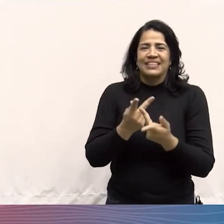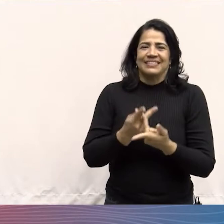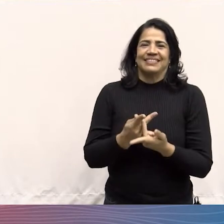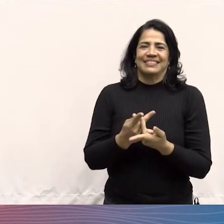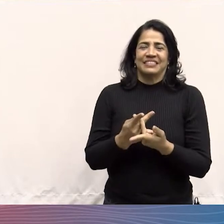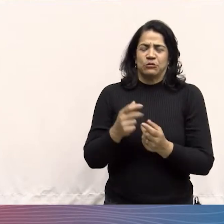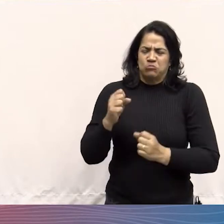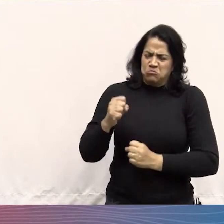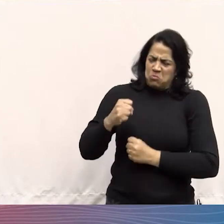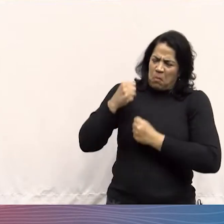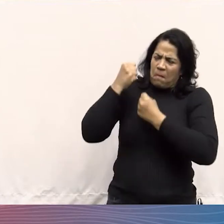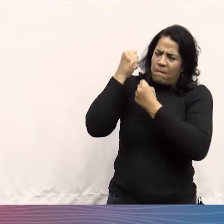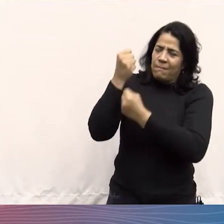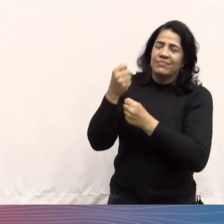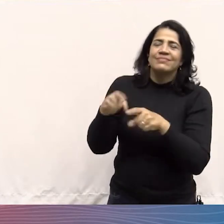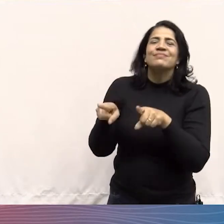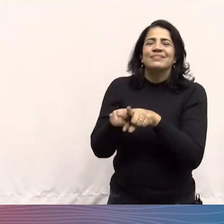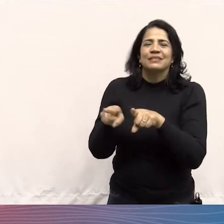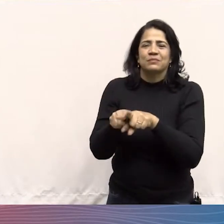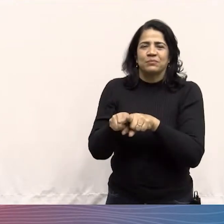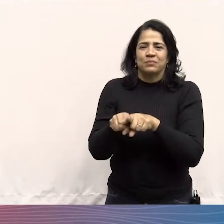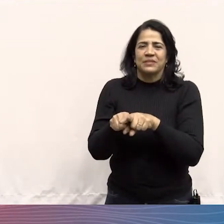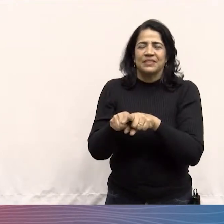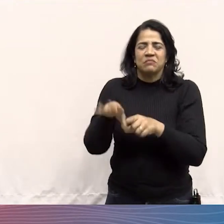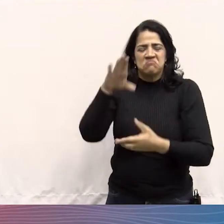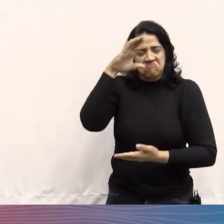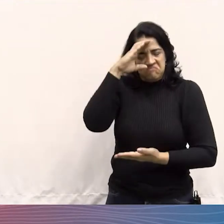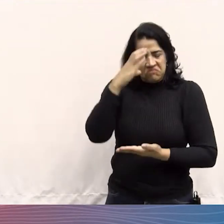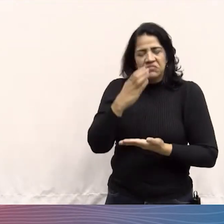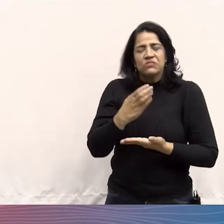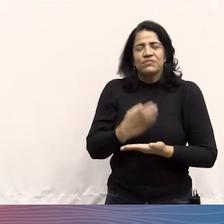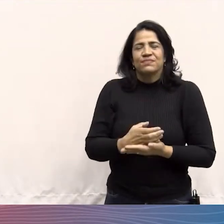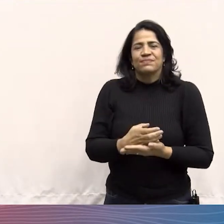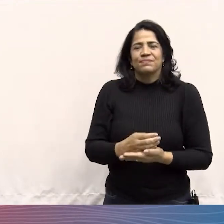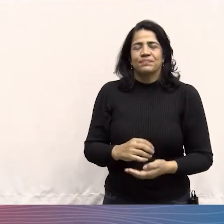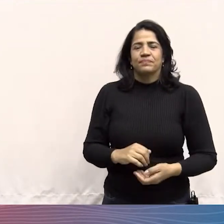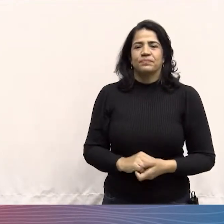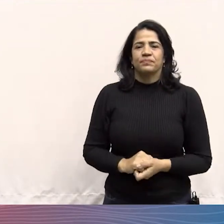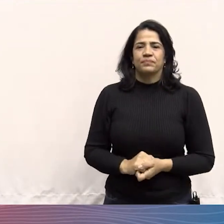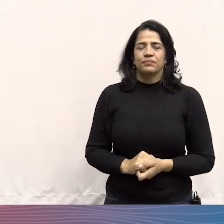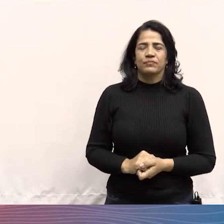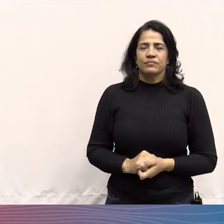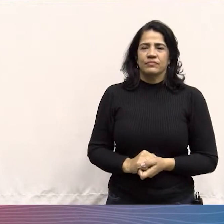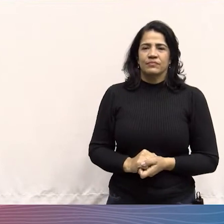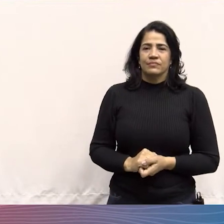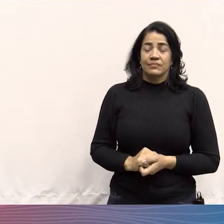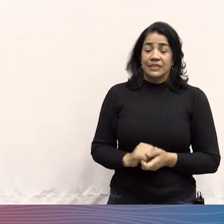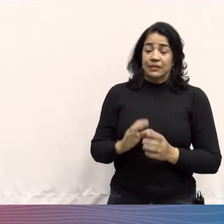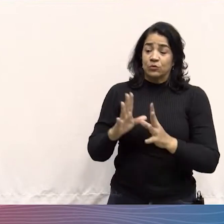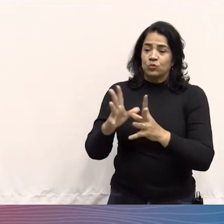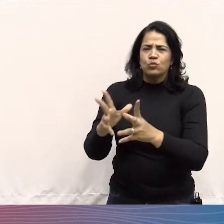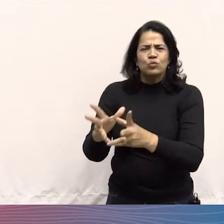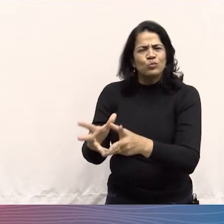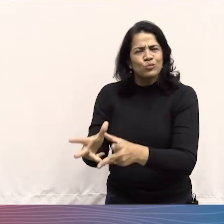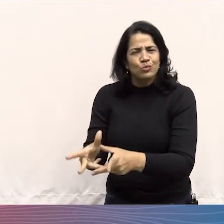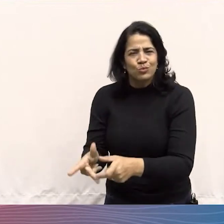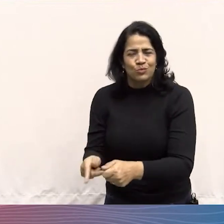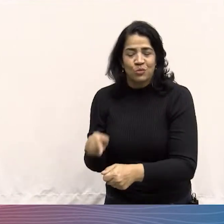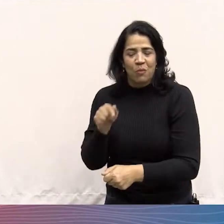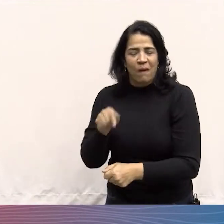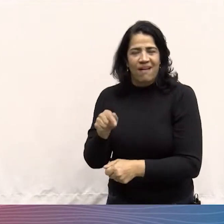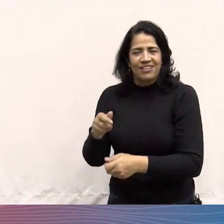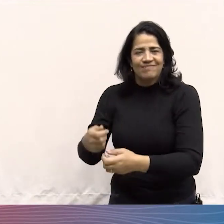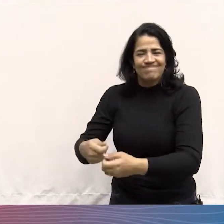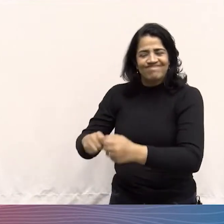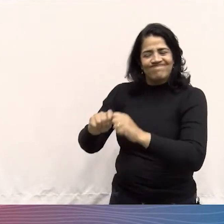cremos. Três qual aqui, né? Aí, tudo isso vai ser dado para você, se